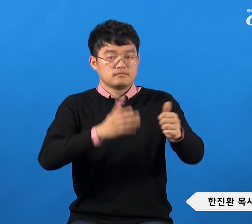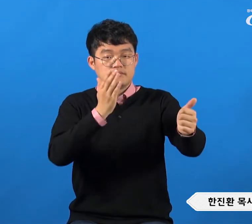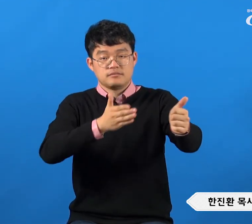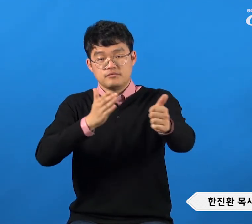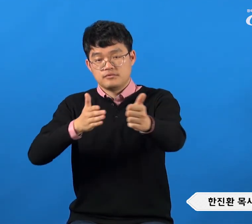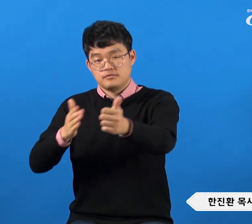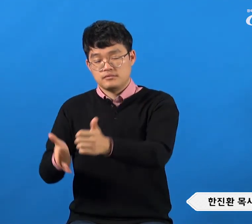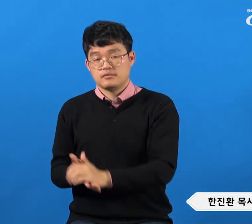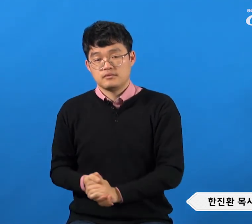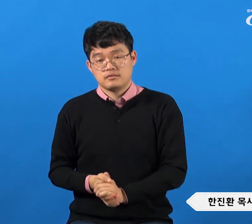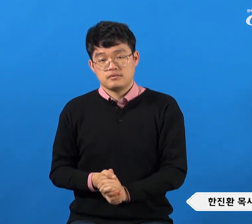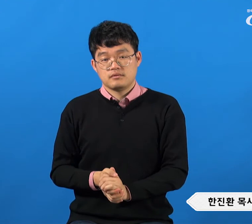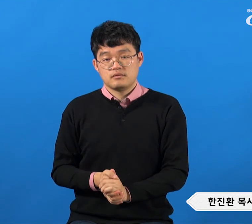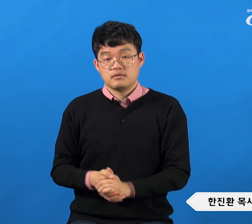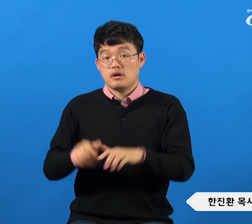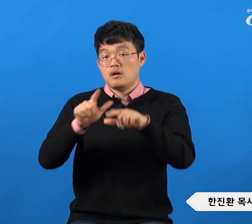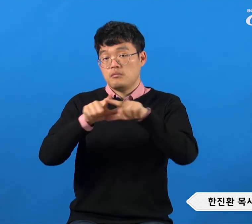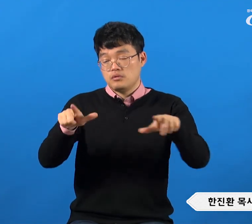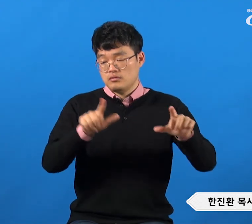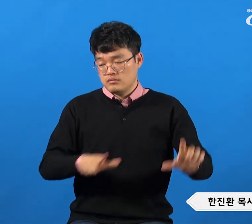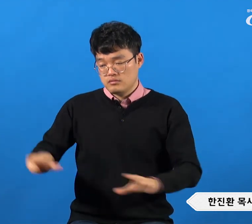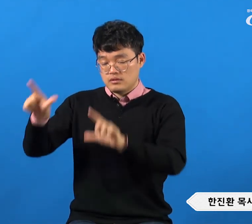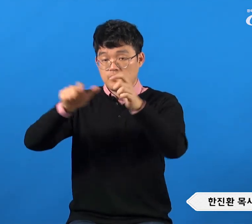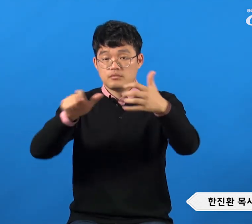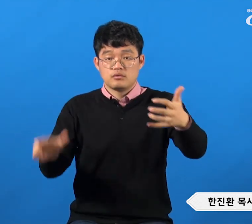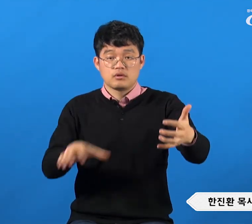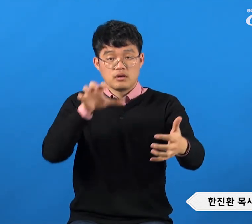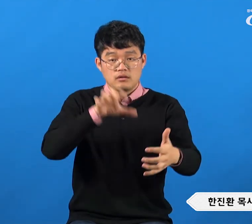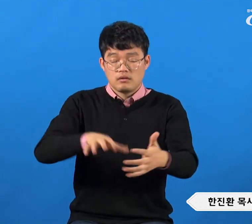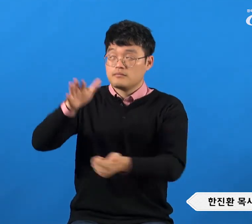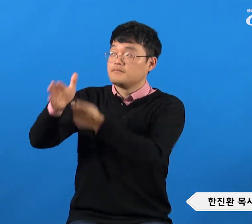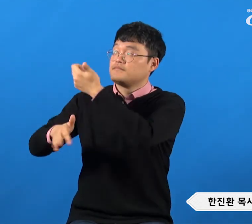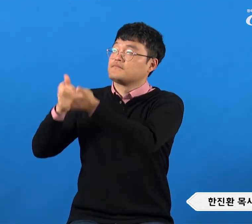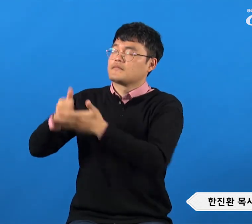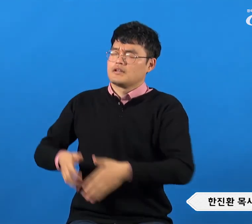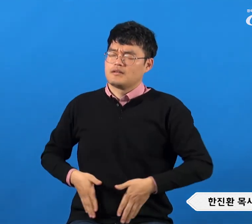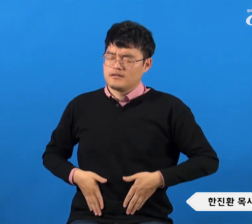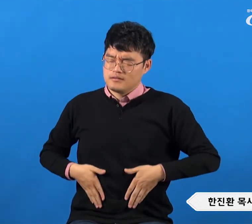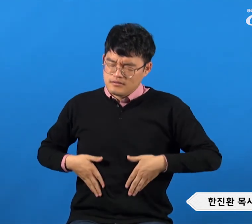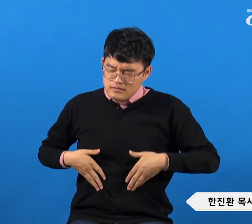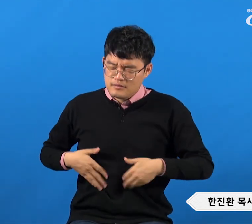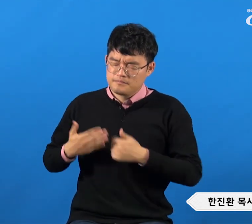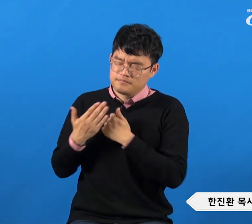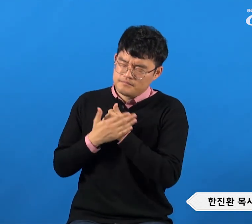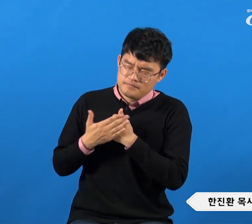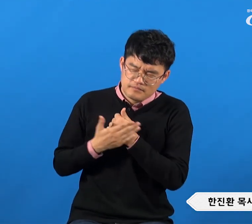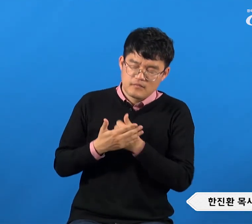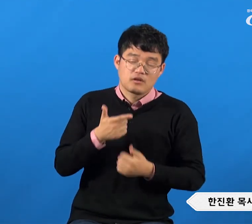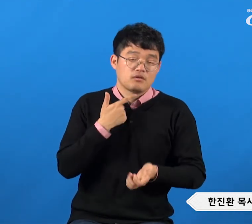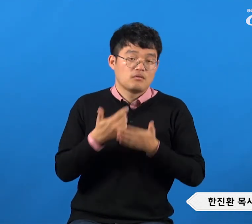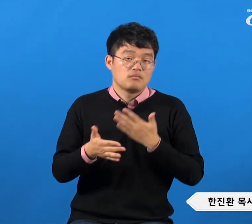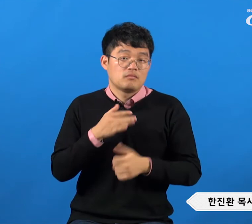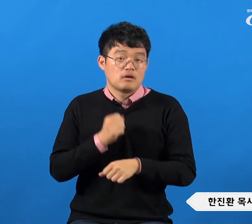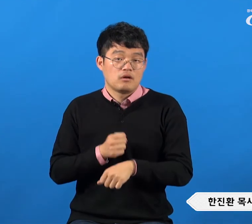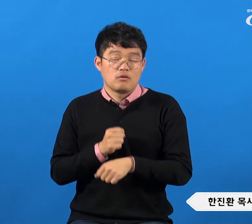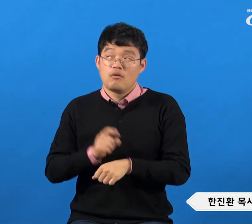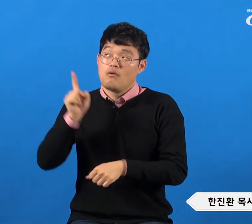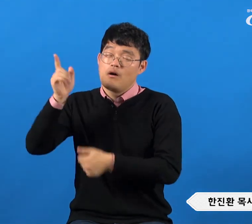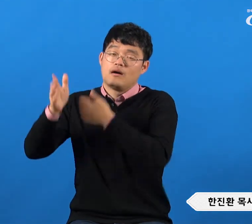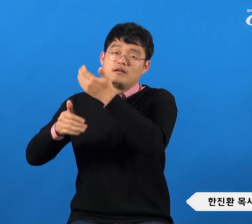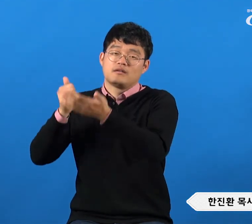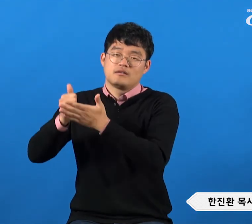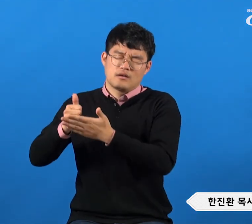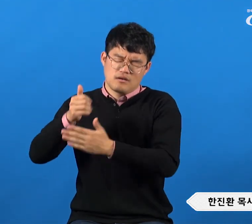사십시오. 일상의 삶 속에서 하나님의 따사로운 손길을 느끼면서 위에 계신 하나님께